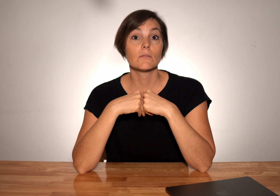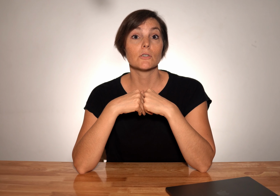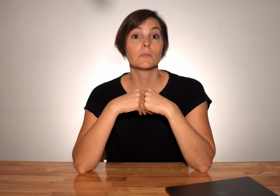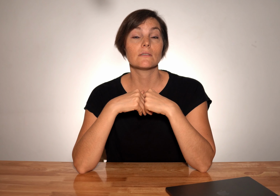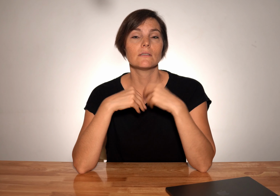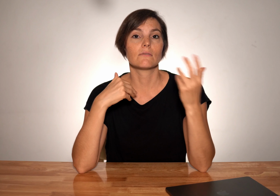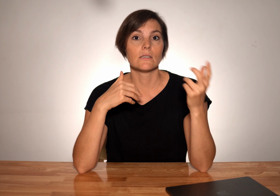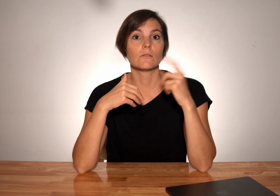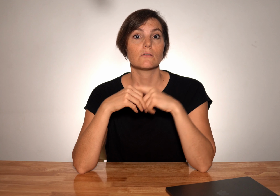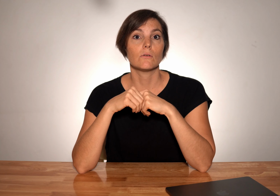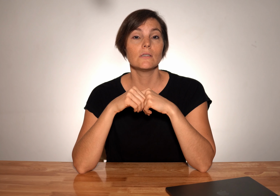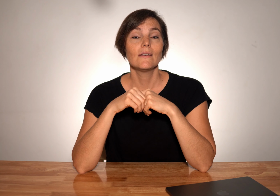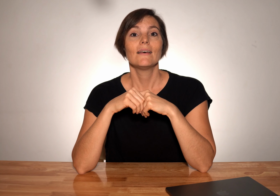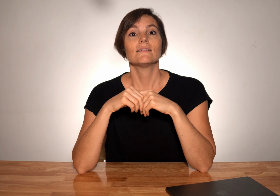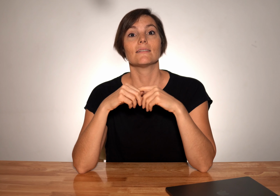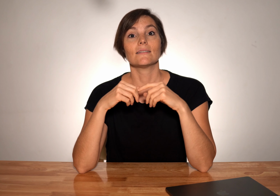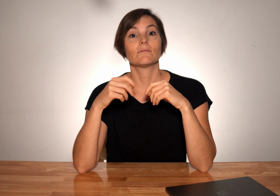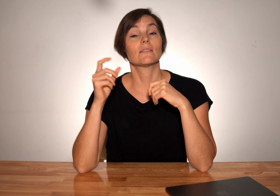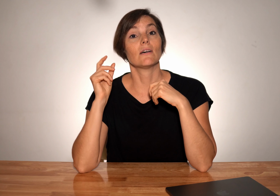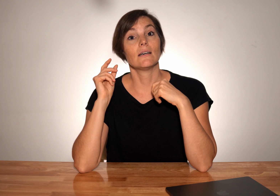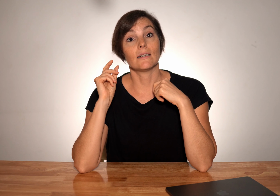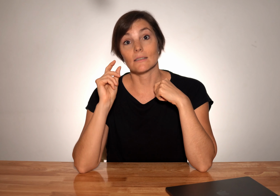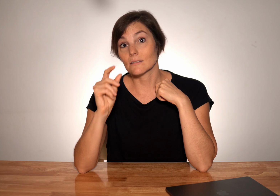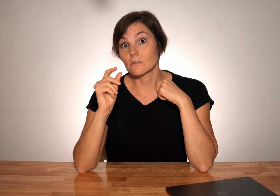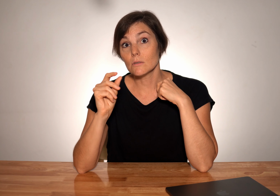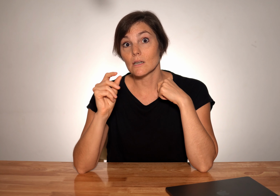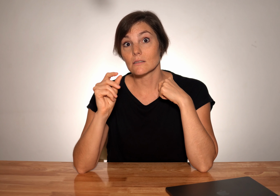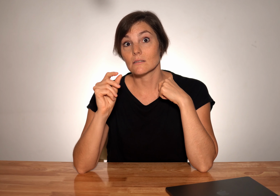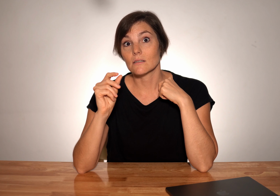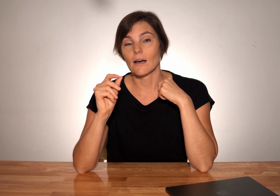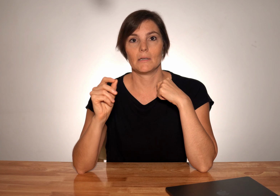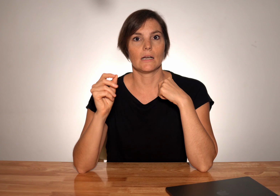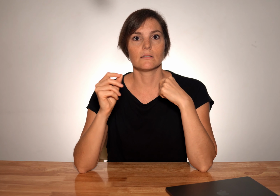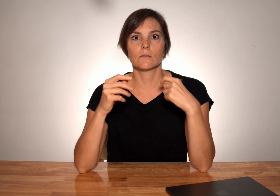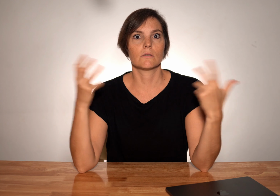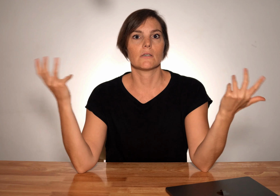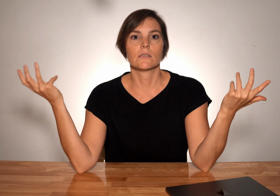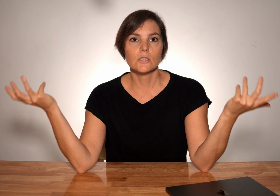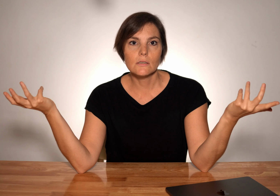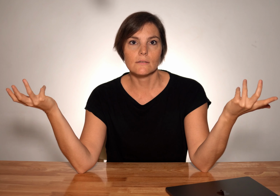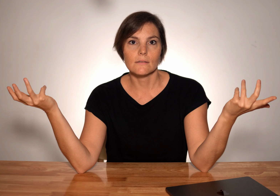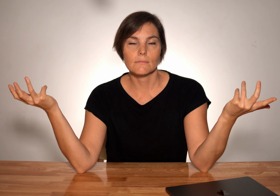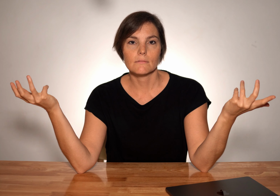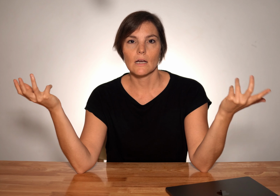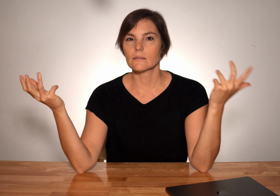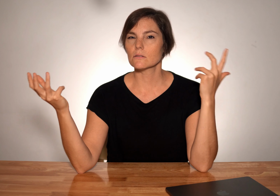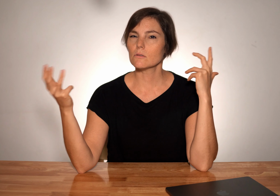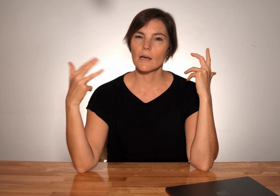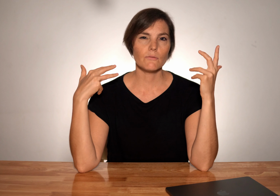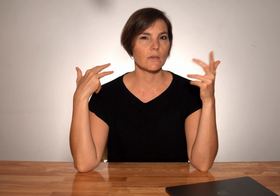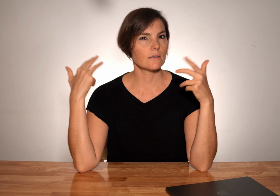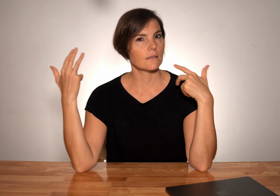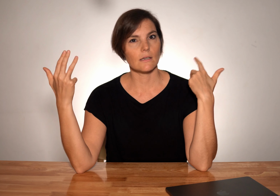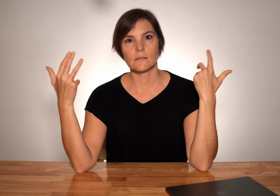wir zum Beispiel gesehen 2009, dass wir zwar eine Rezession hatten, aber die Aktienkurse weiter gestiegen sind. Also so einfach ist das Ganze